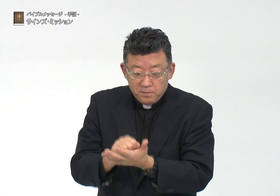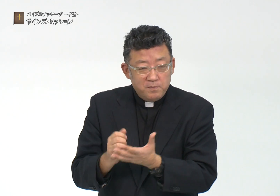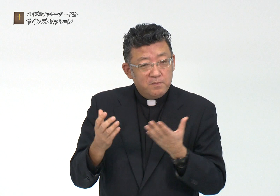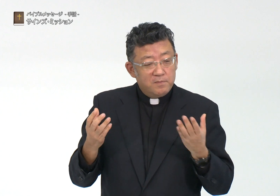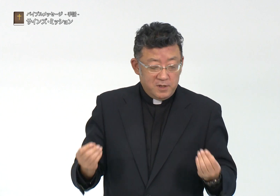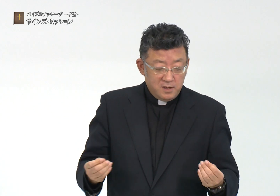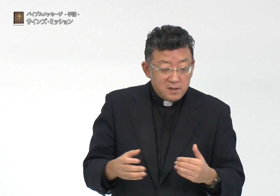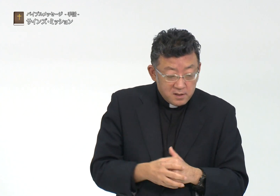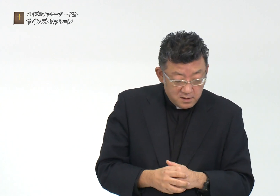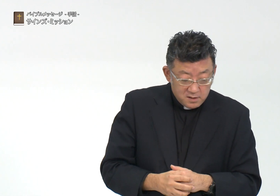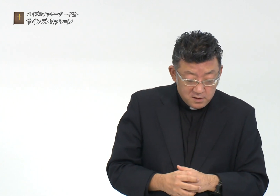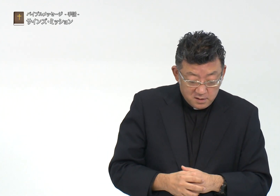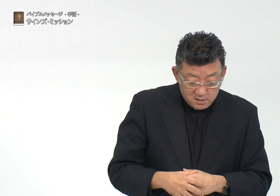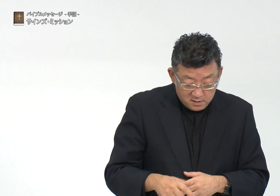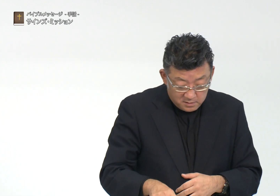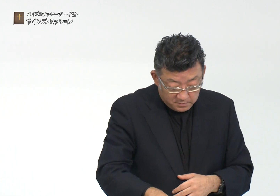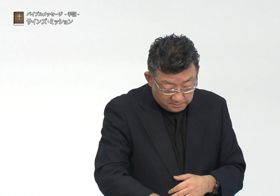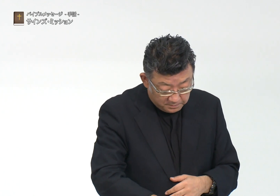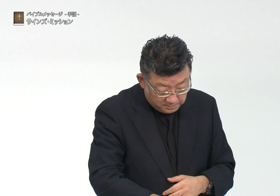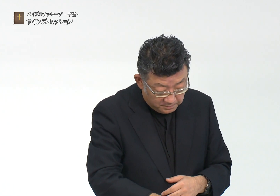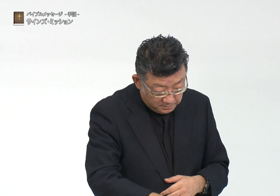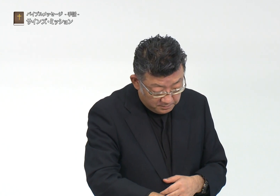緑号探し当てました